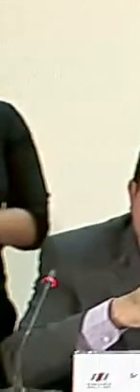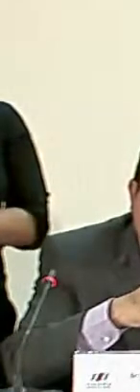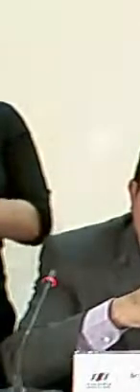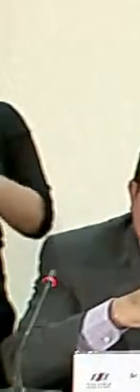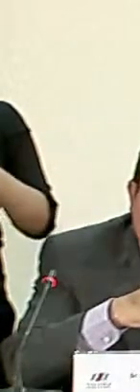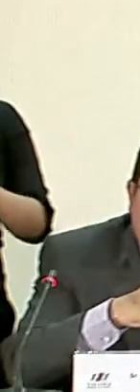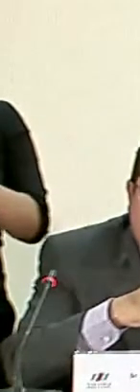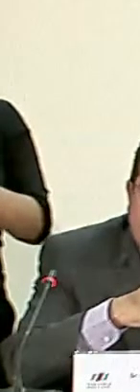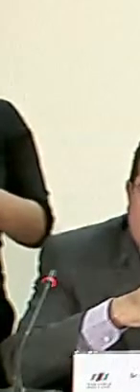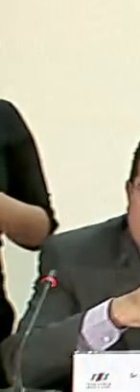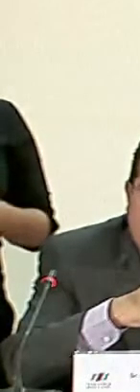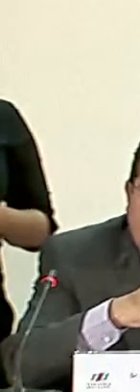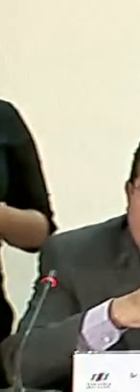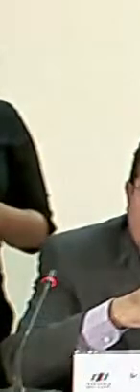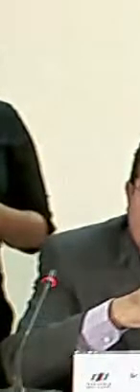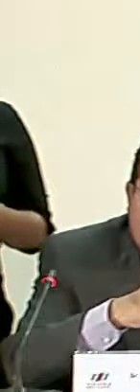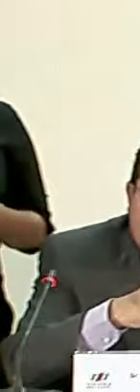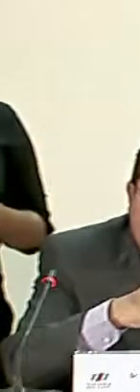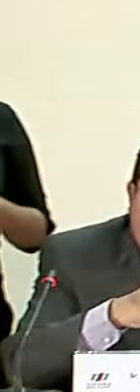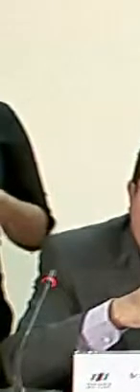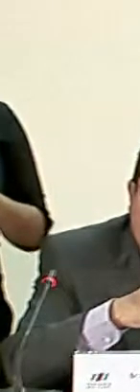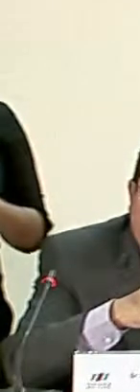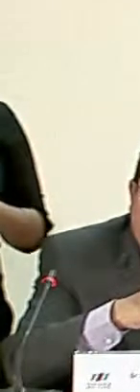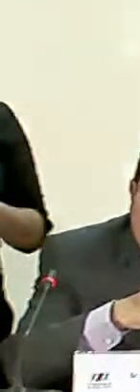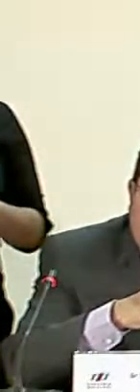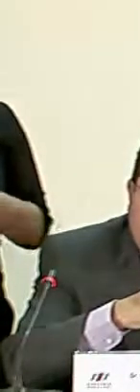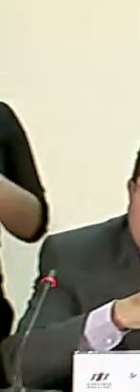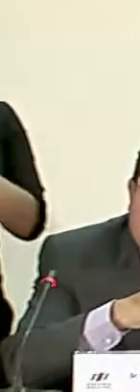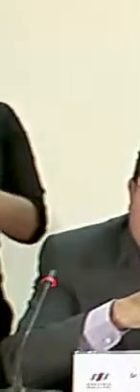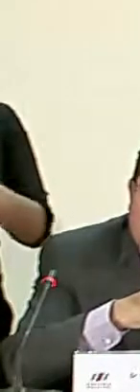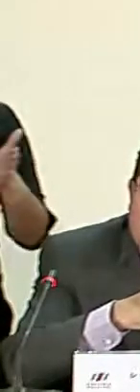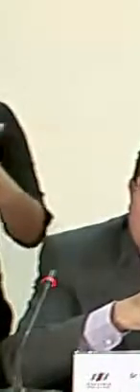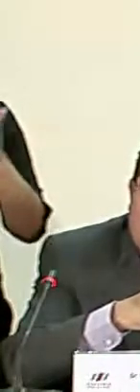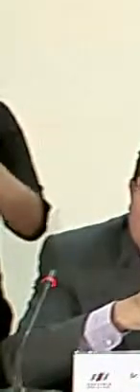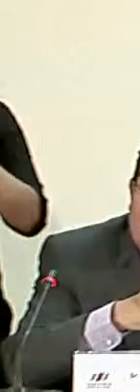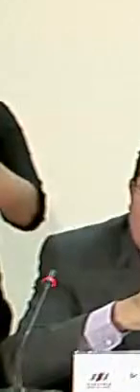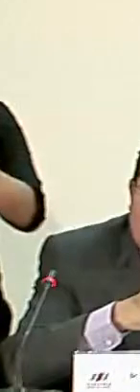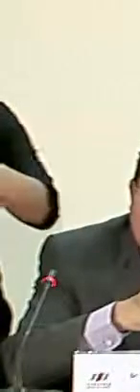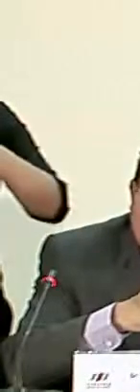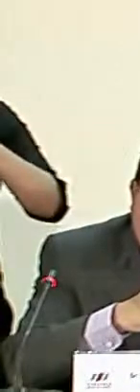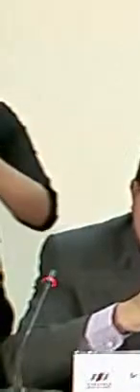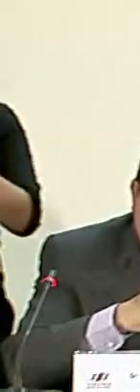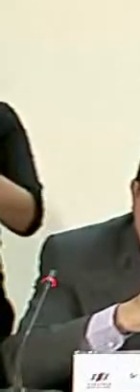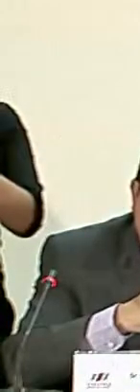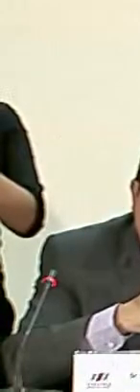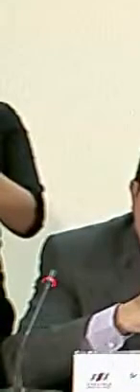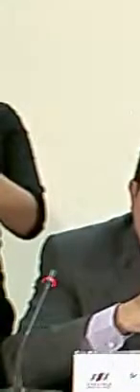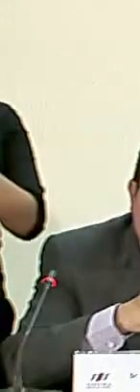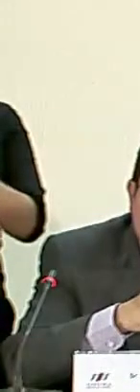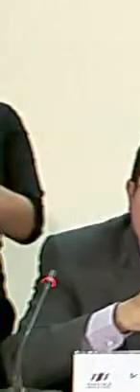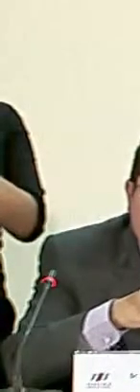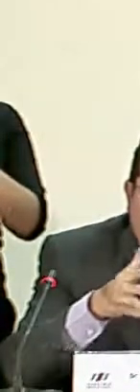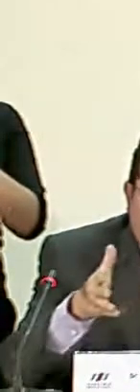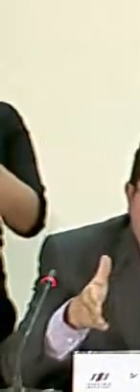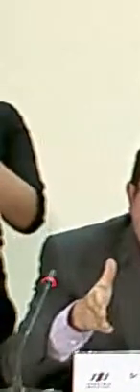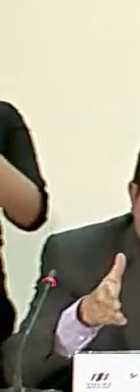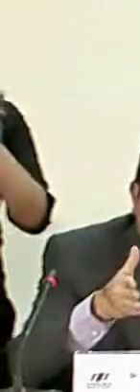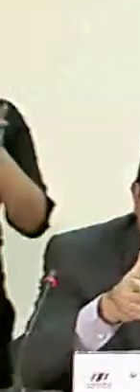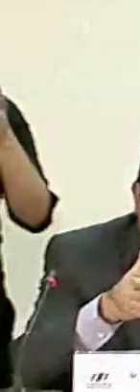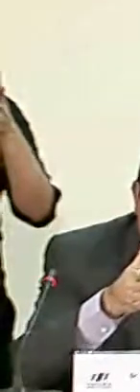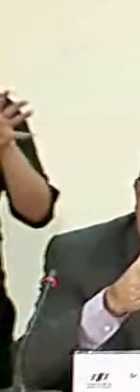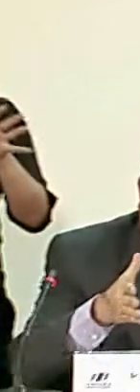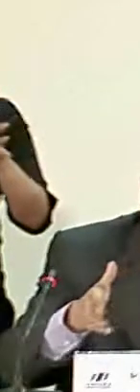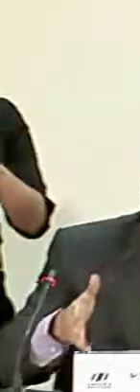muchísimos años, desde la promulgación de la Ley de Administración Financiera y Presupuestos Públicos.